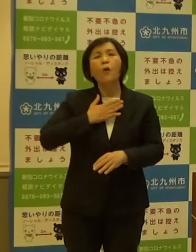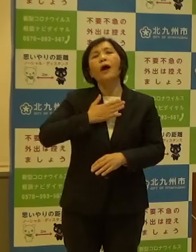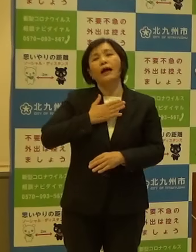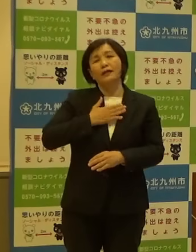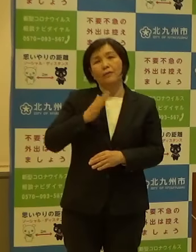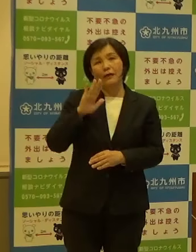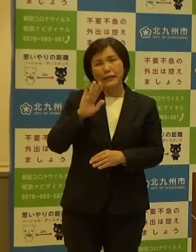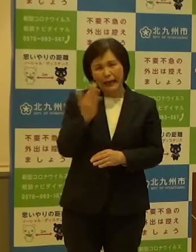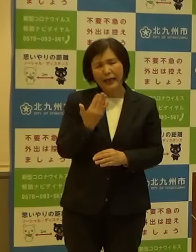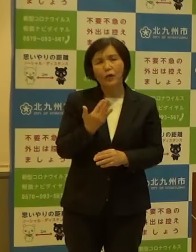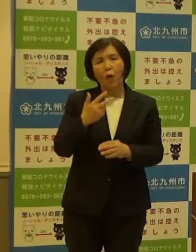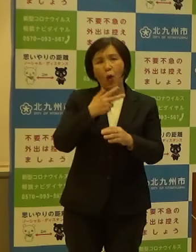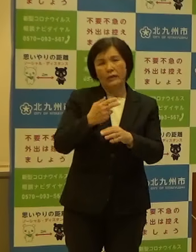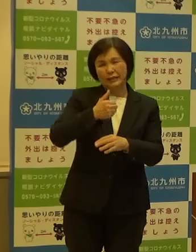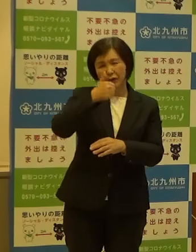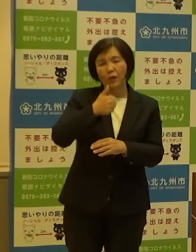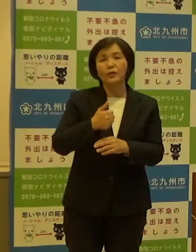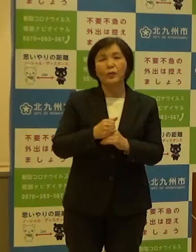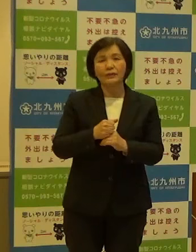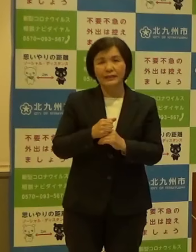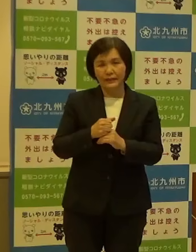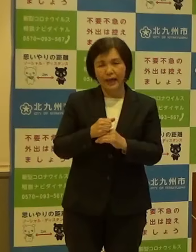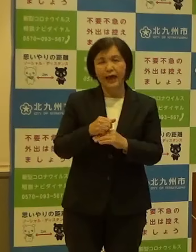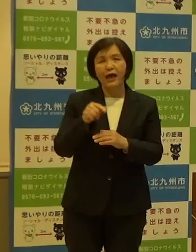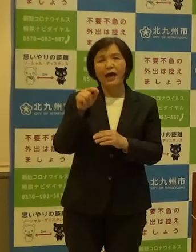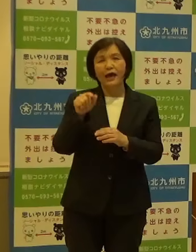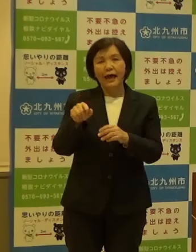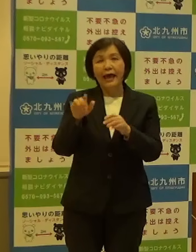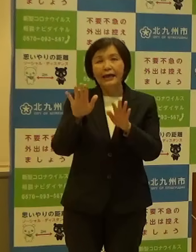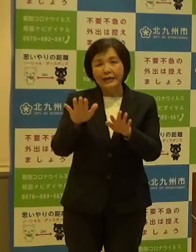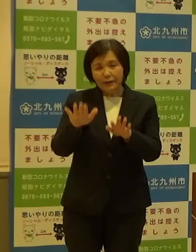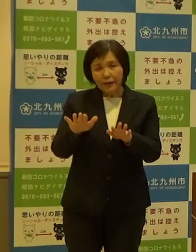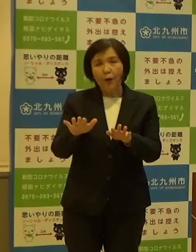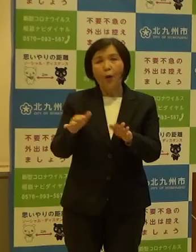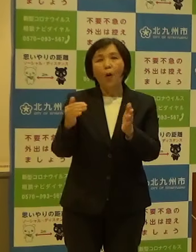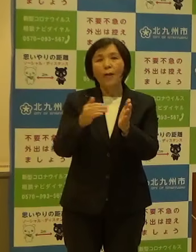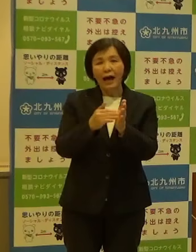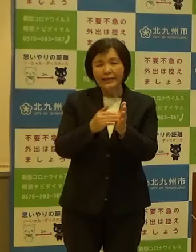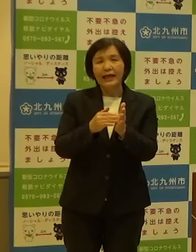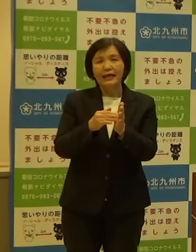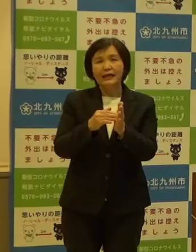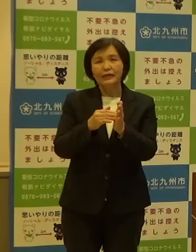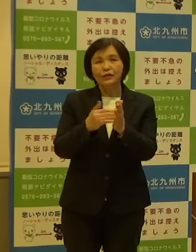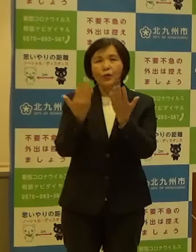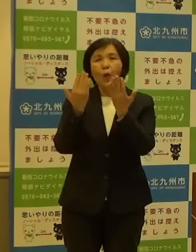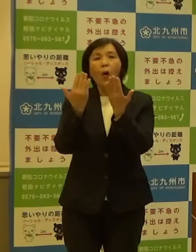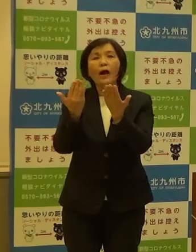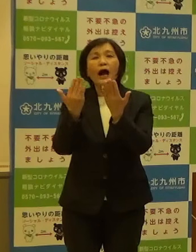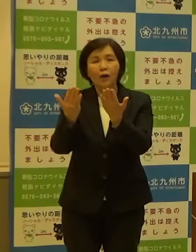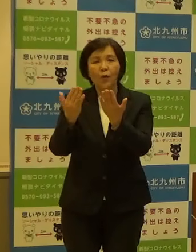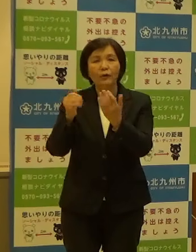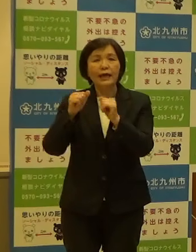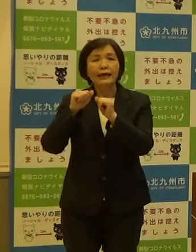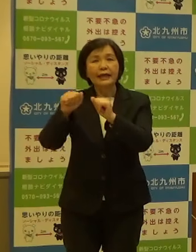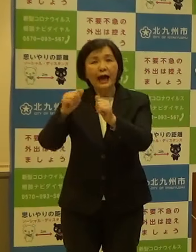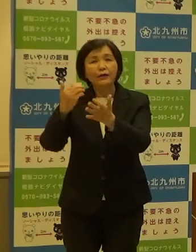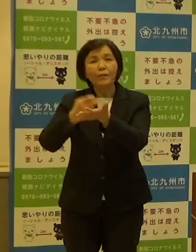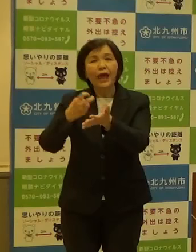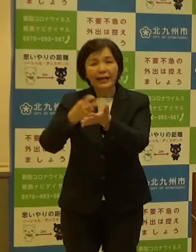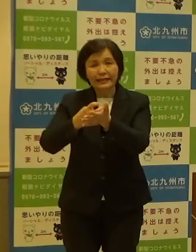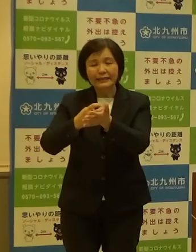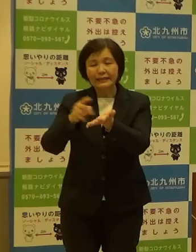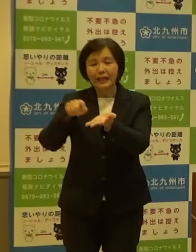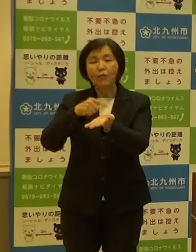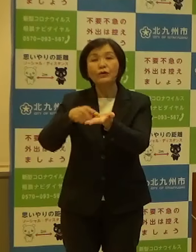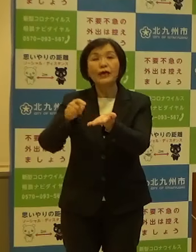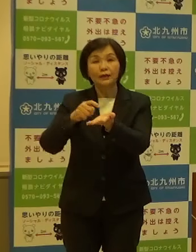長部局としてですね、結果として今日まで、学校としてやるべきインフラの整備で相当時